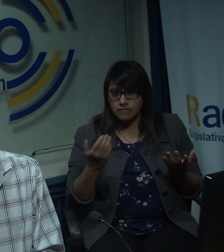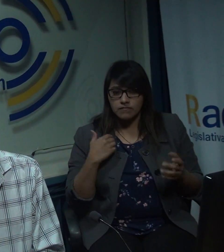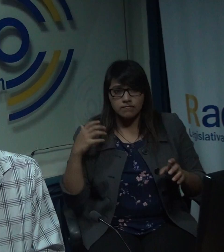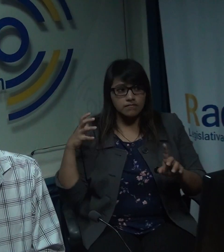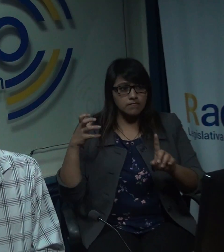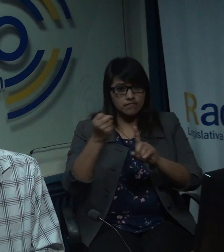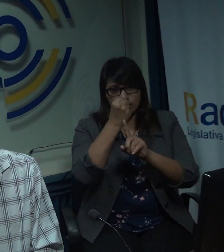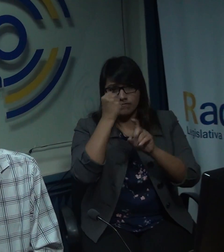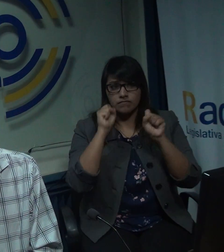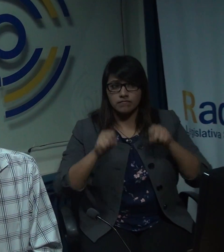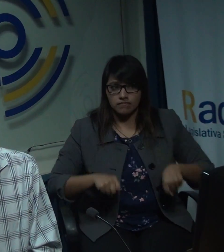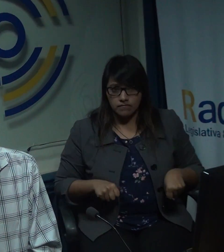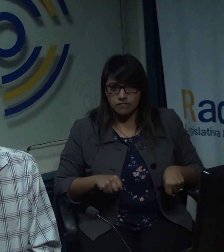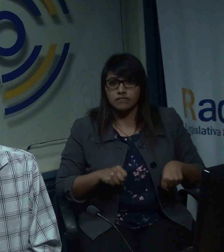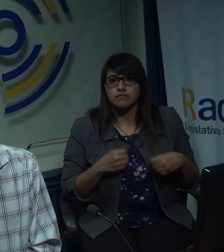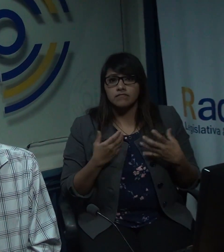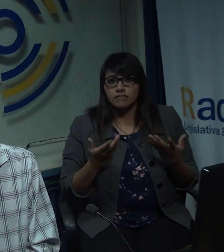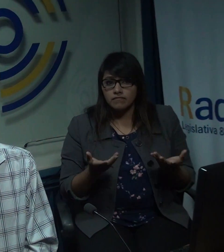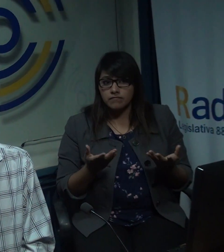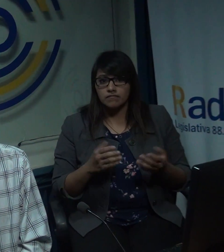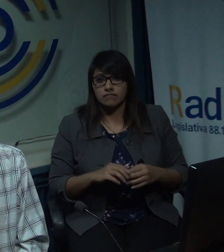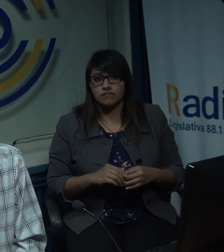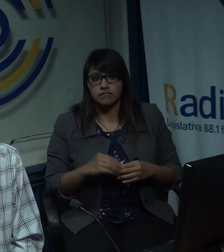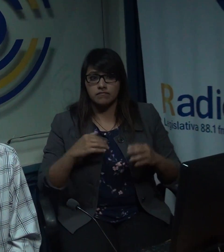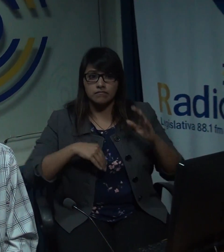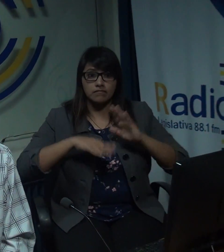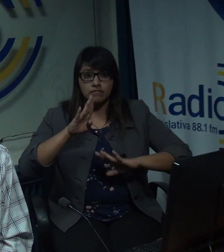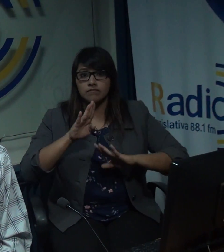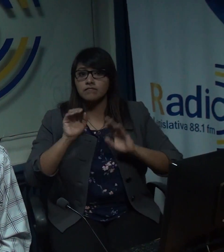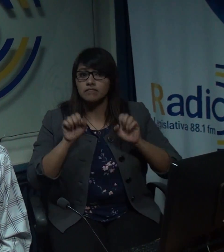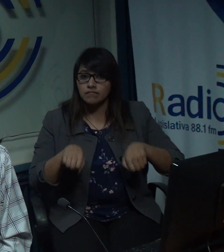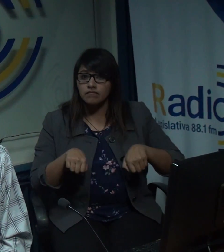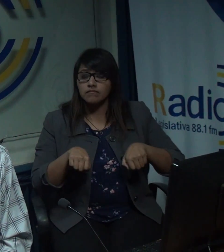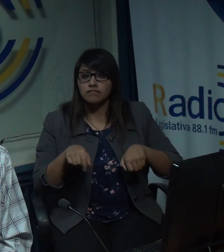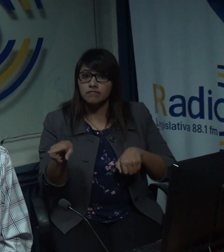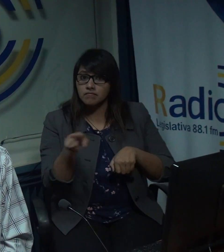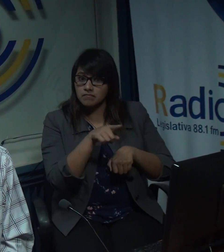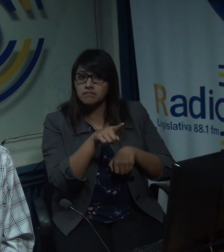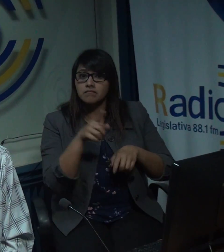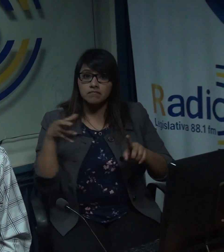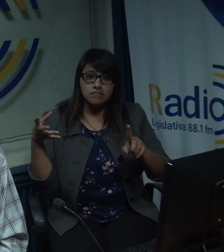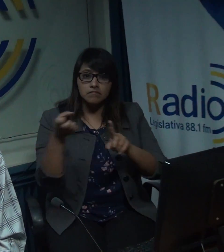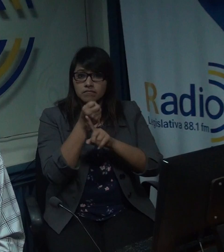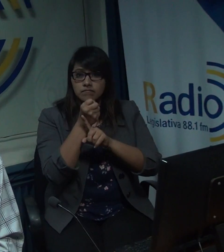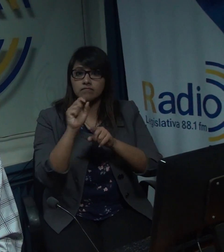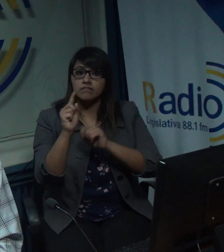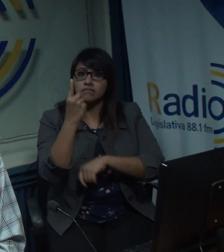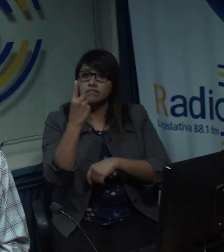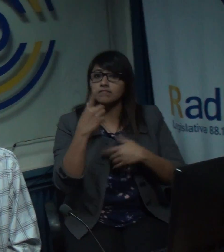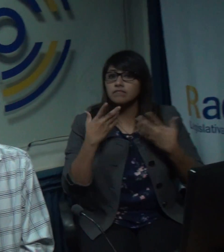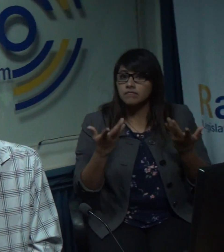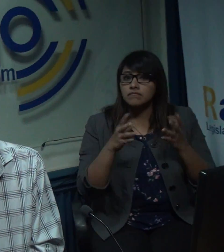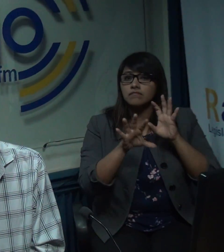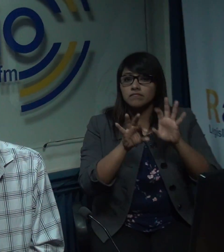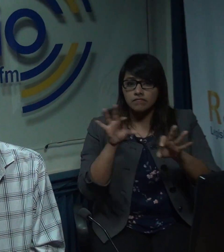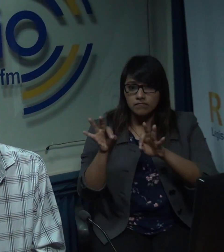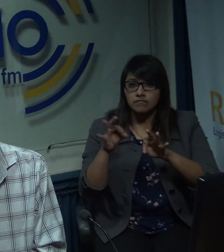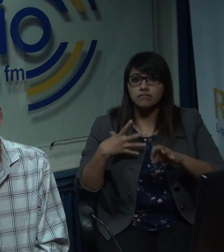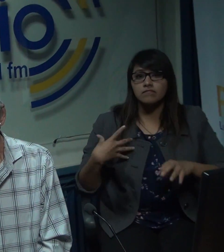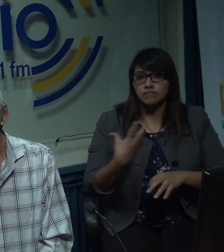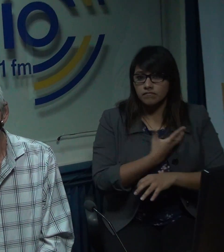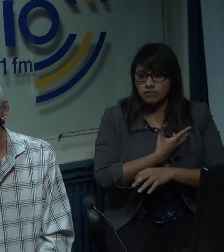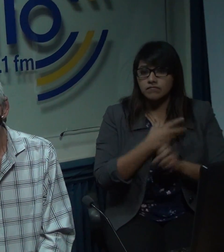lograr que ese tipo de condiciones pues sean superadas y en primera instancia hay algunas señales que pueden llegarnos